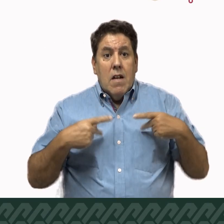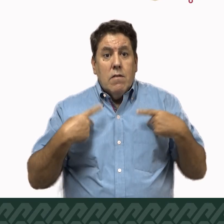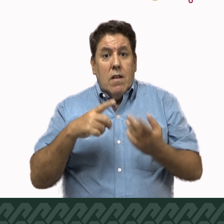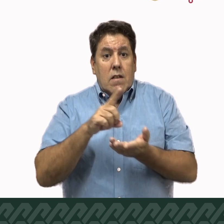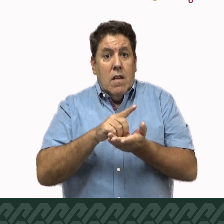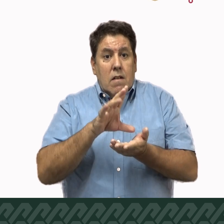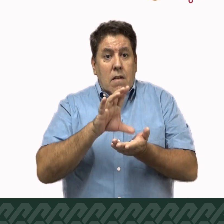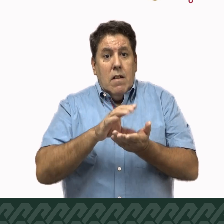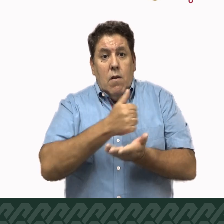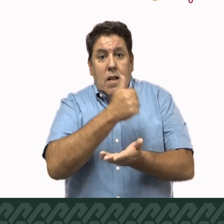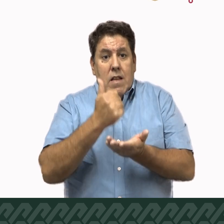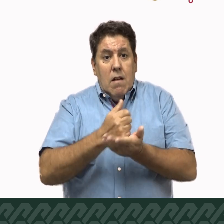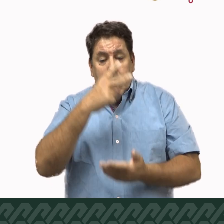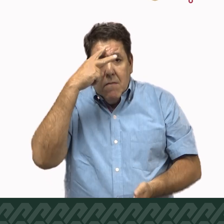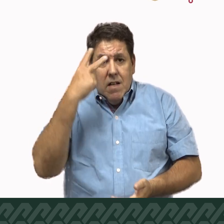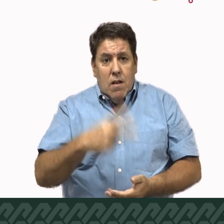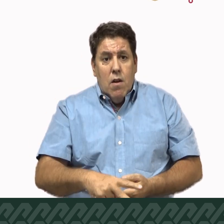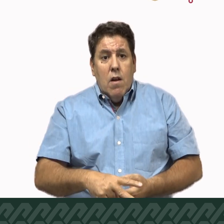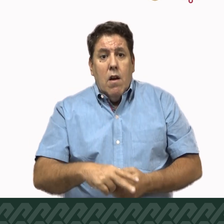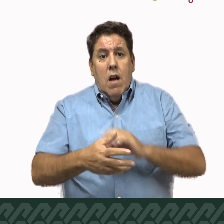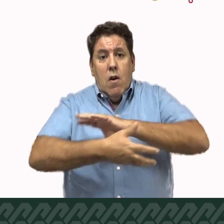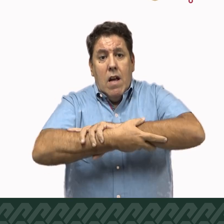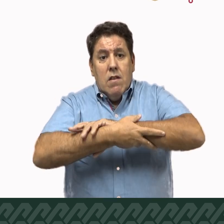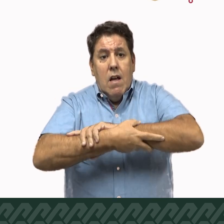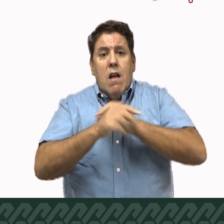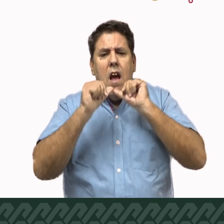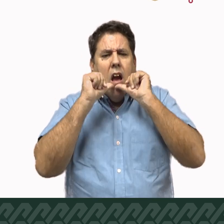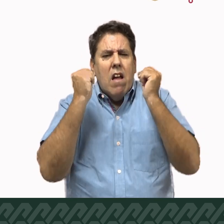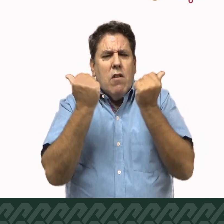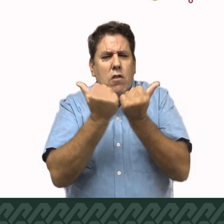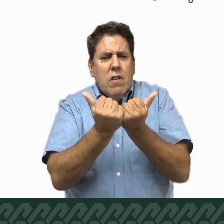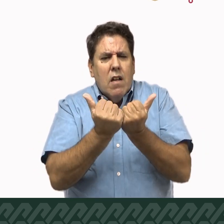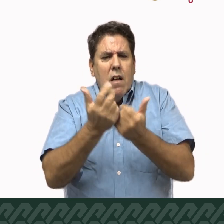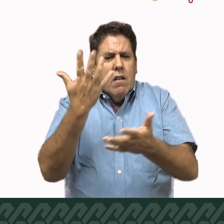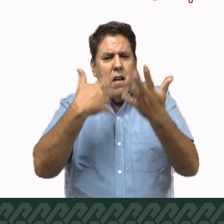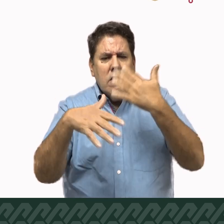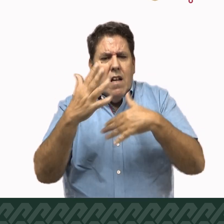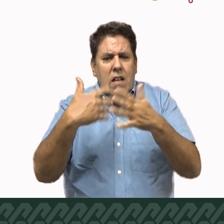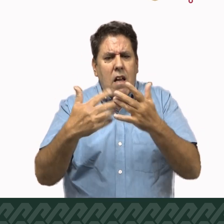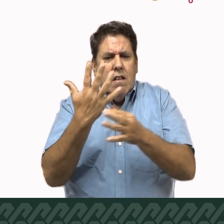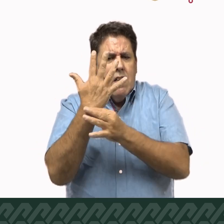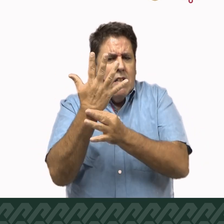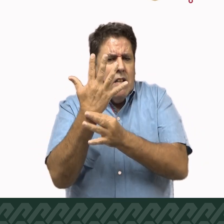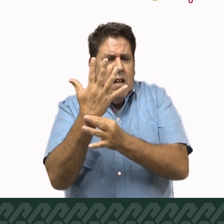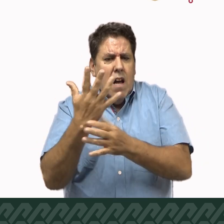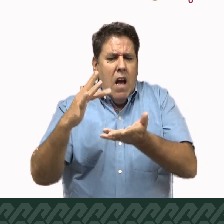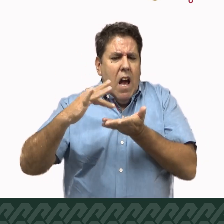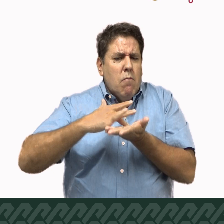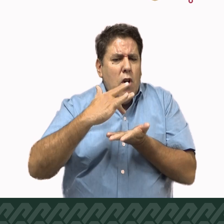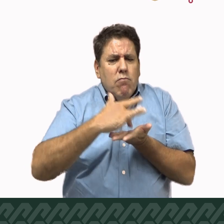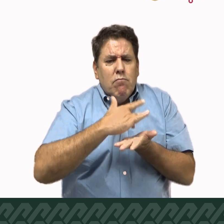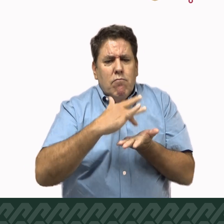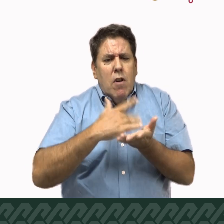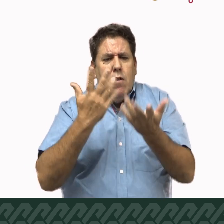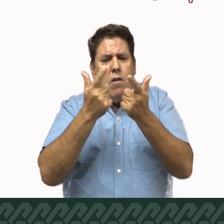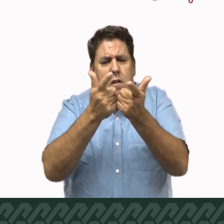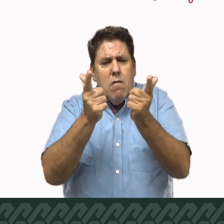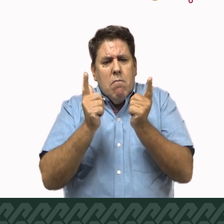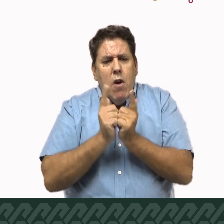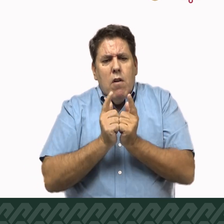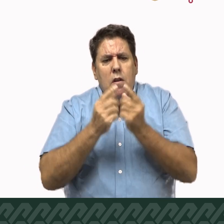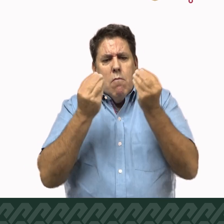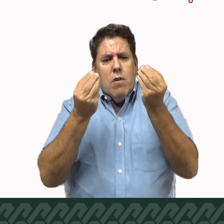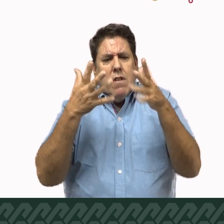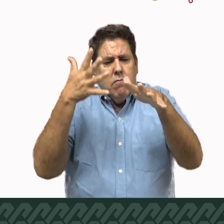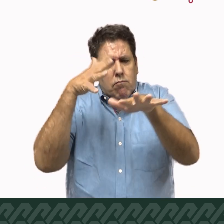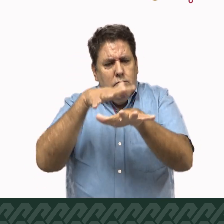el instituto de las personas con discapacidad de la Ciudad de México en colaboración con la asociación civil d lo enseñas y con el